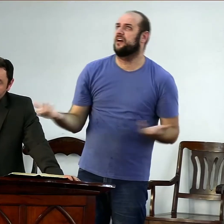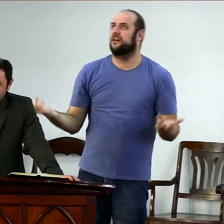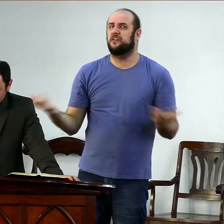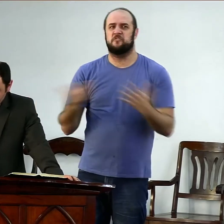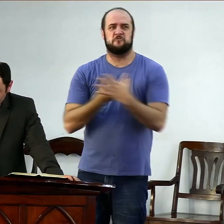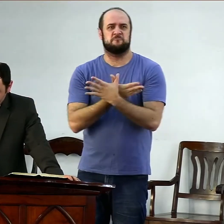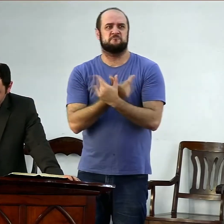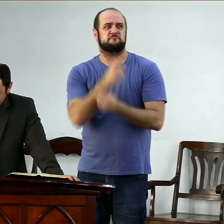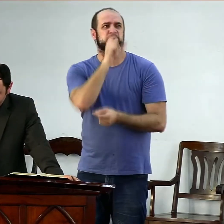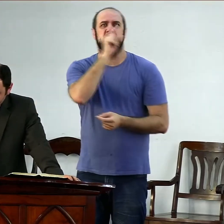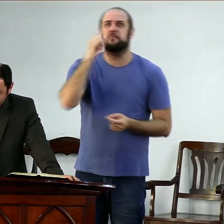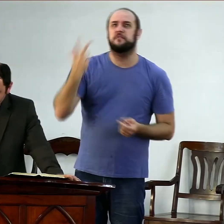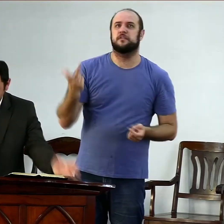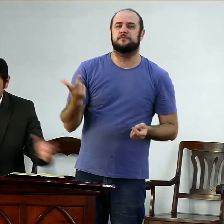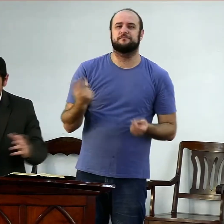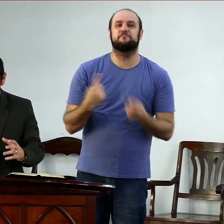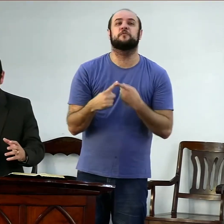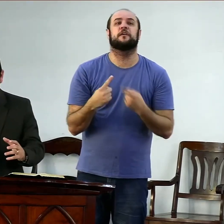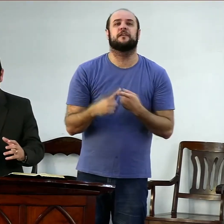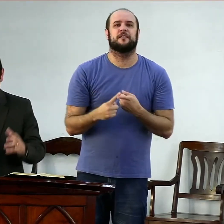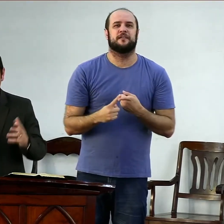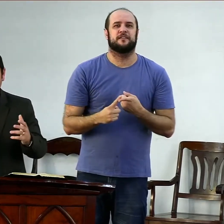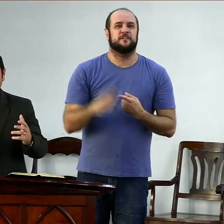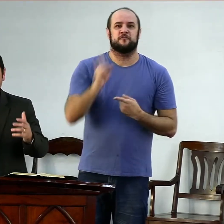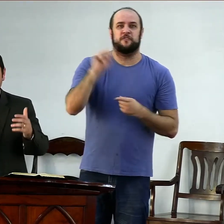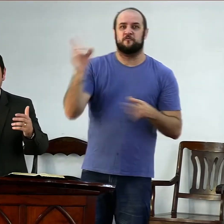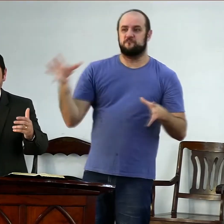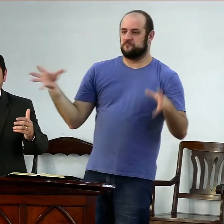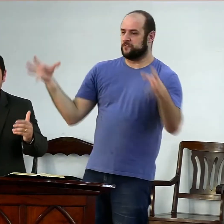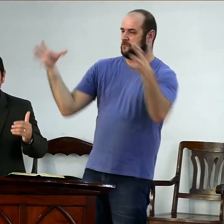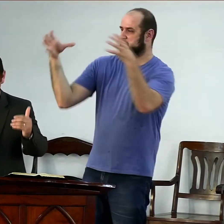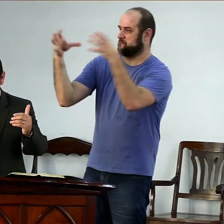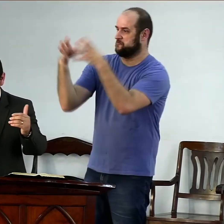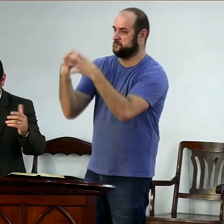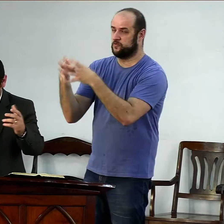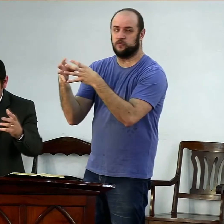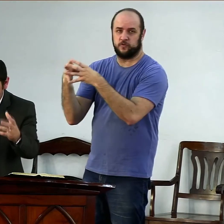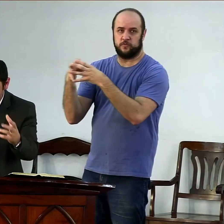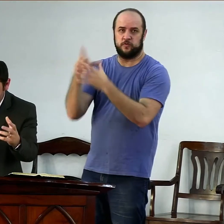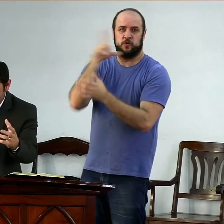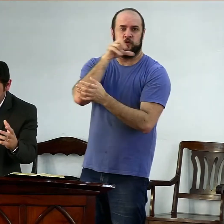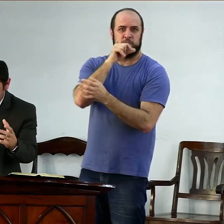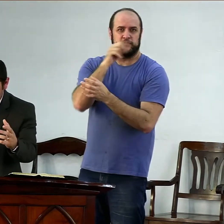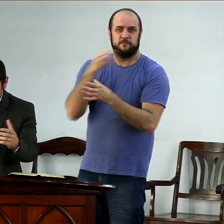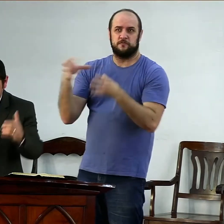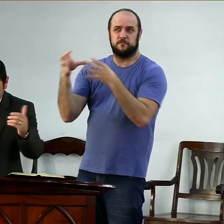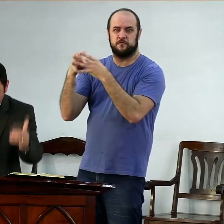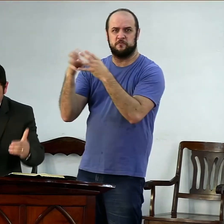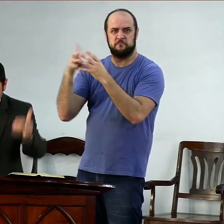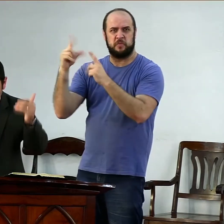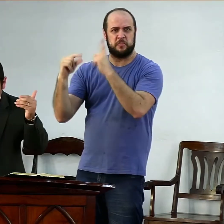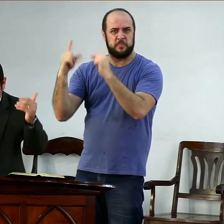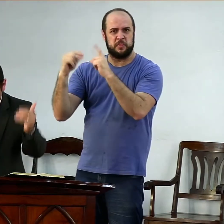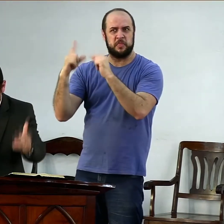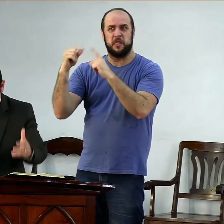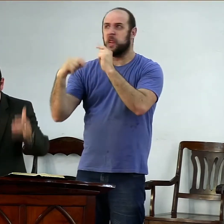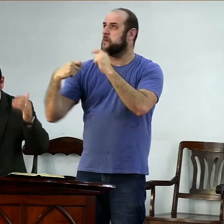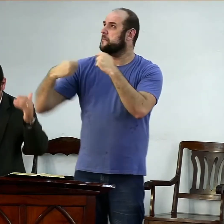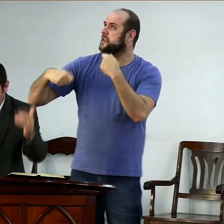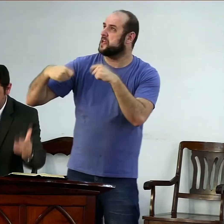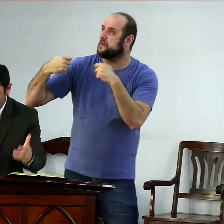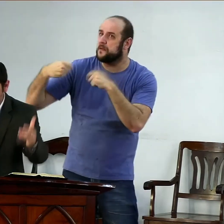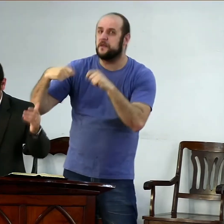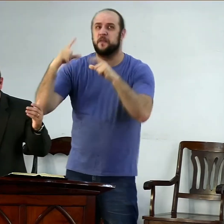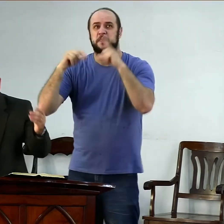Porque os pássaros, eles não se agrupam para dizer ou para falarem. Temos de criar